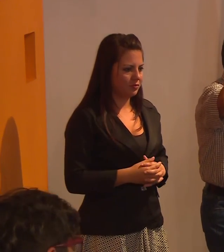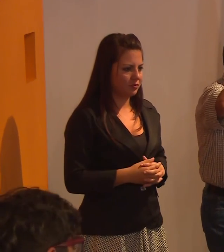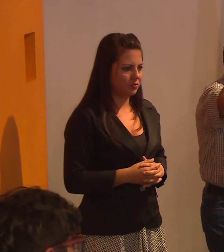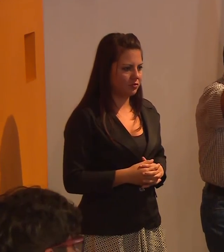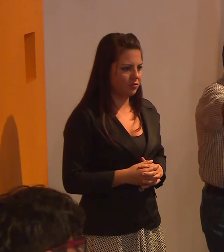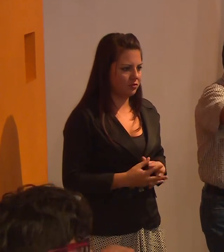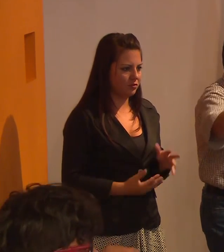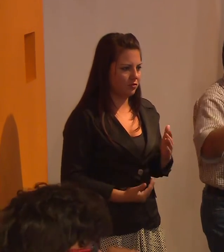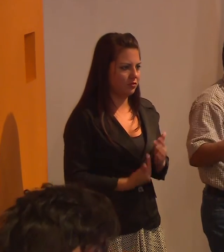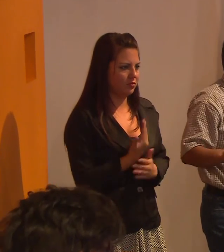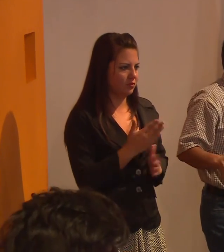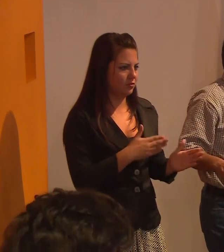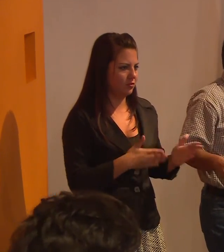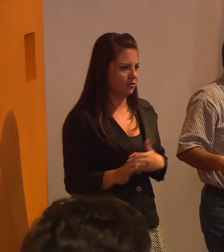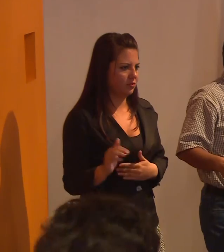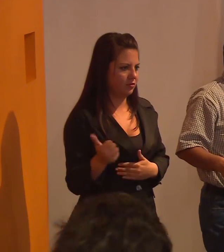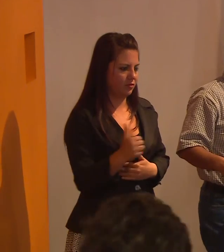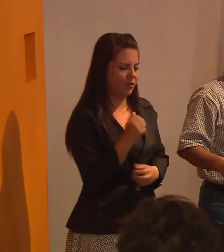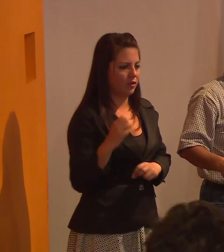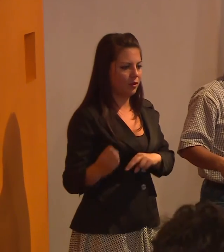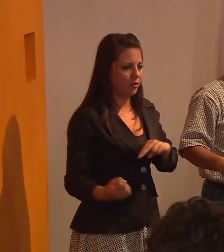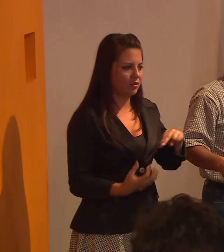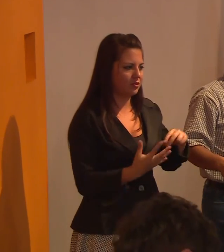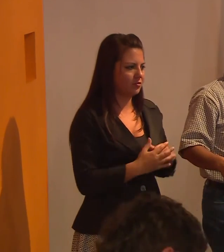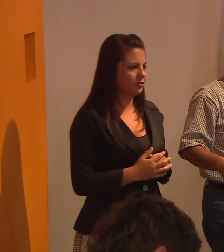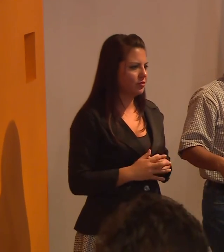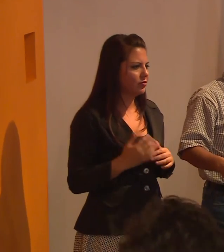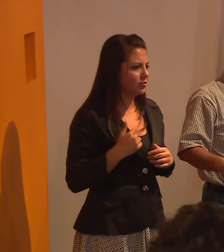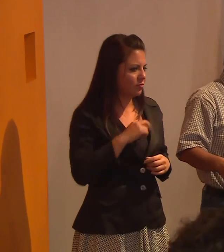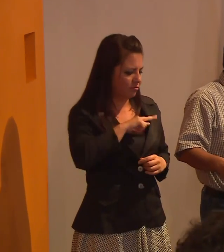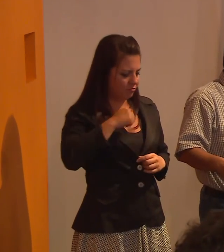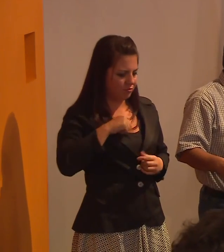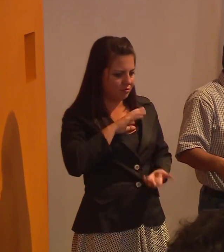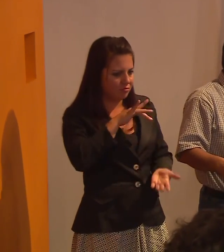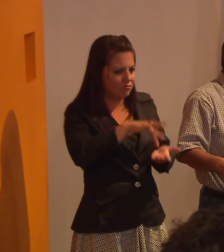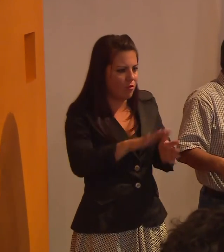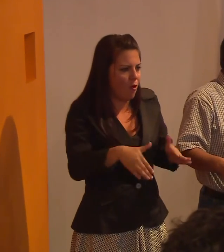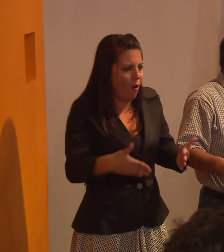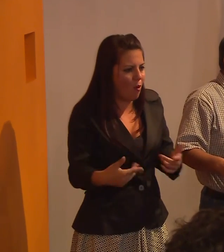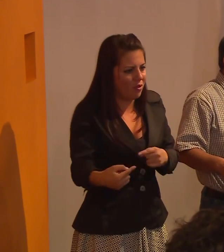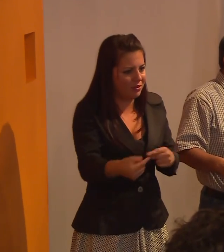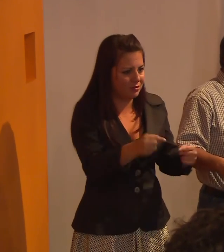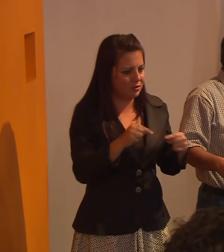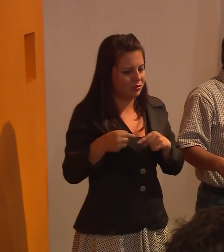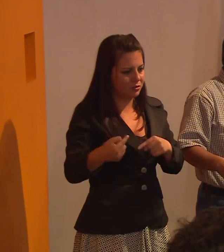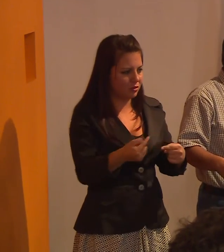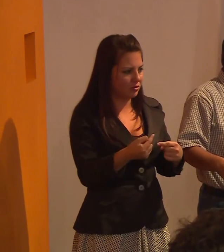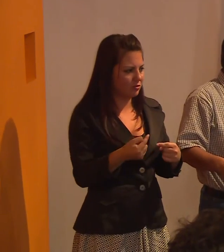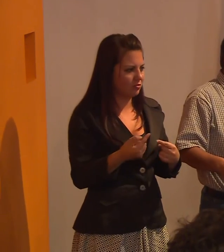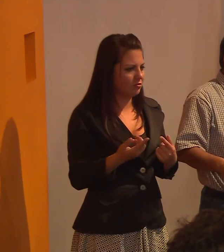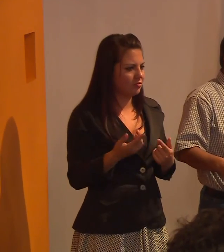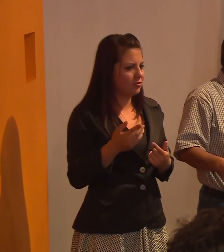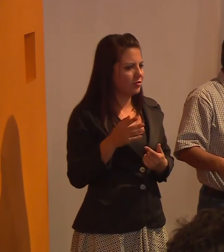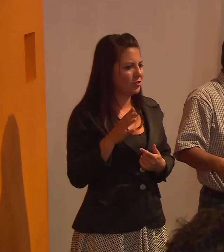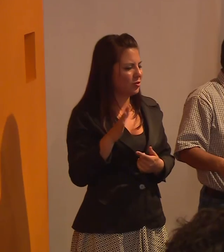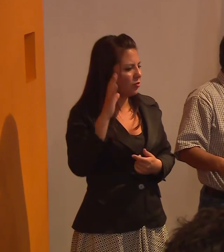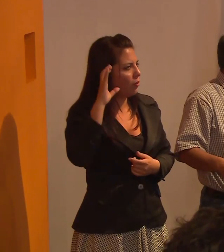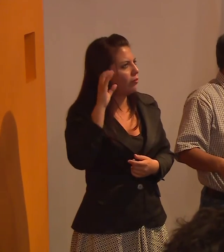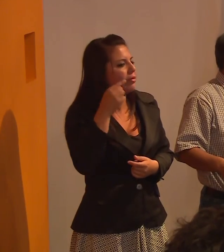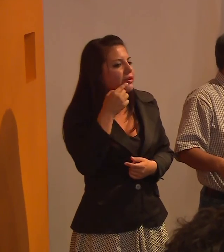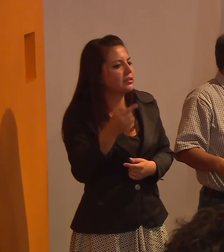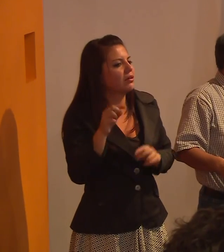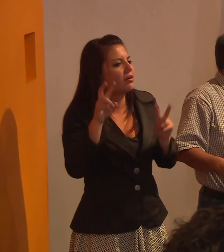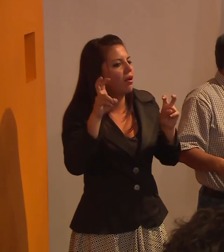Plan Decenal de Educación. ¿Y de qué manera vamos a estar nosotros presentes en esa discusión, en sus derroteros de un país para la